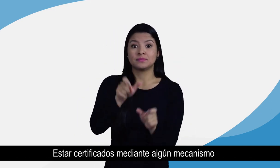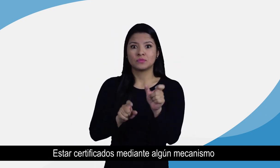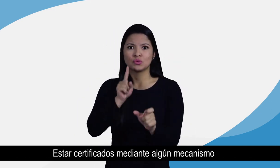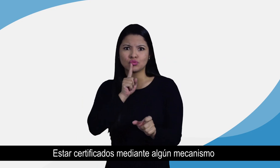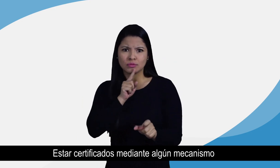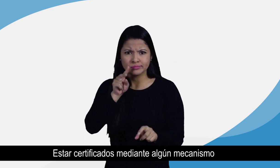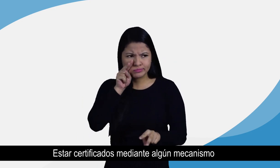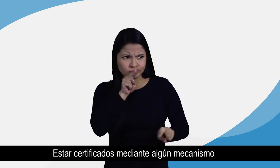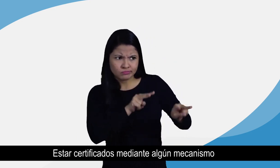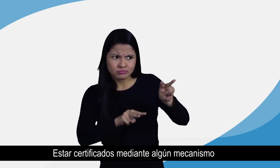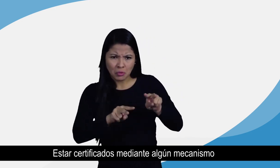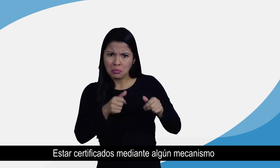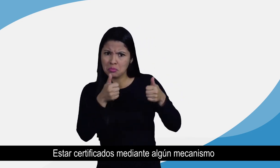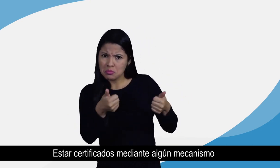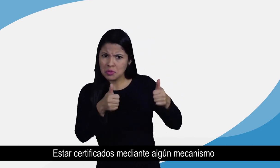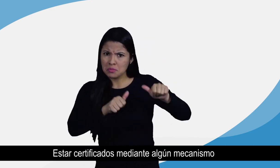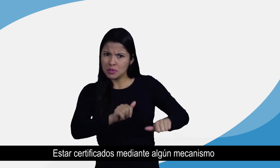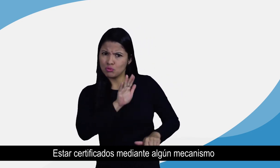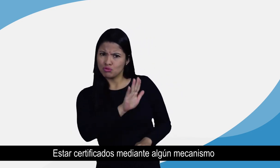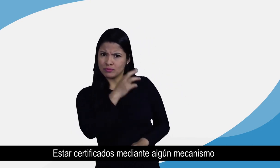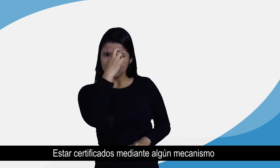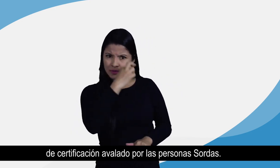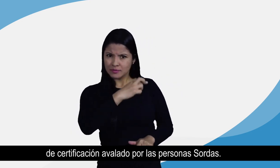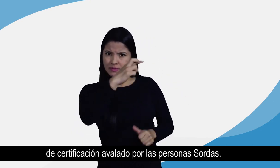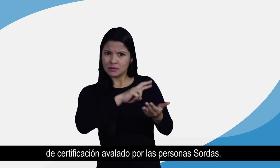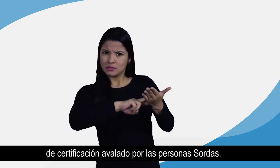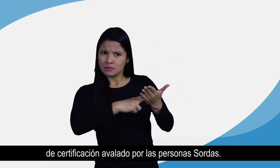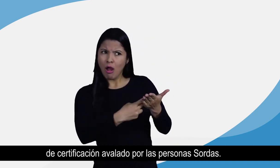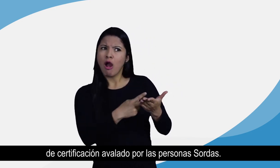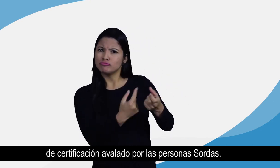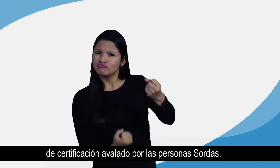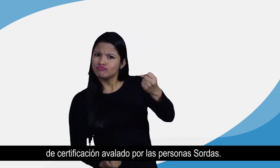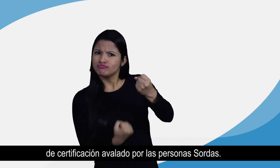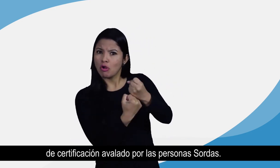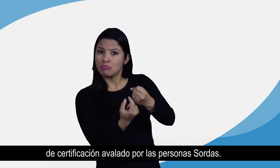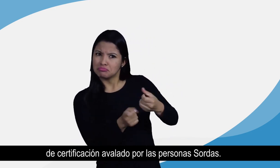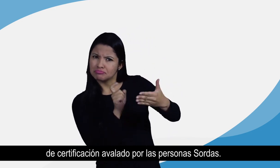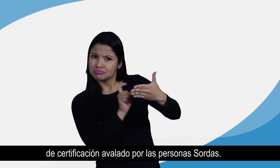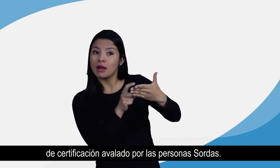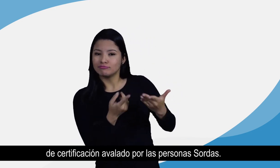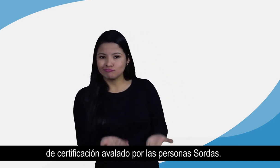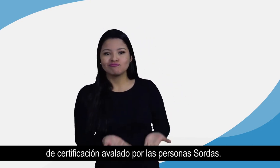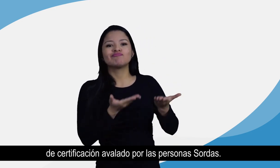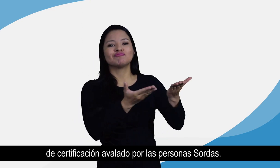Estar certificados mediante algún mecanismo de certificación avalado por las personas sordas.